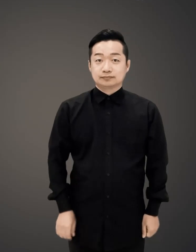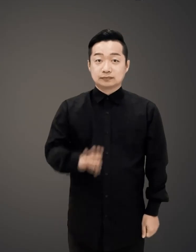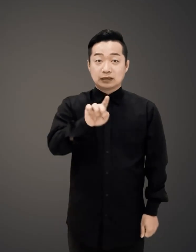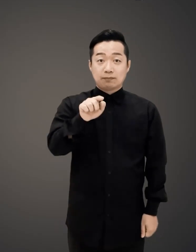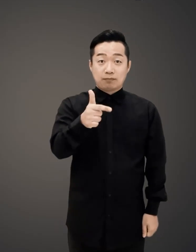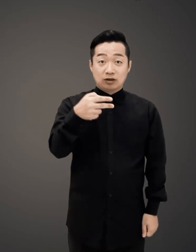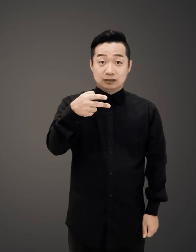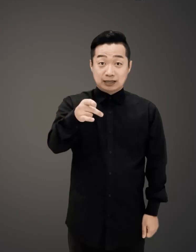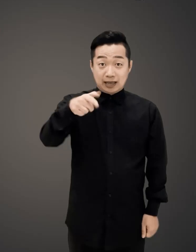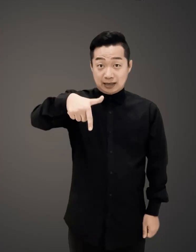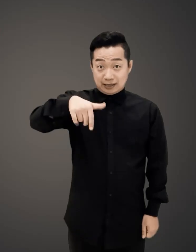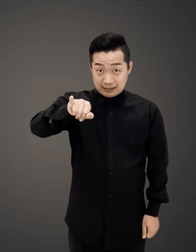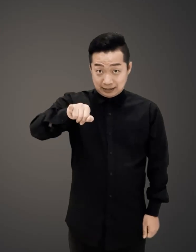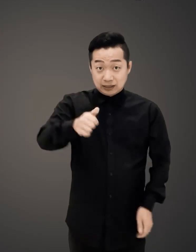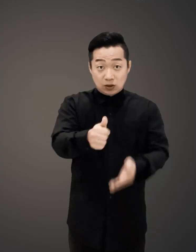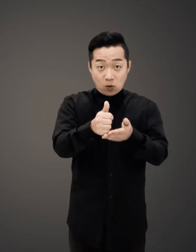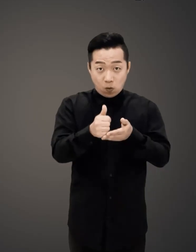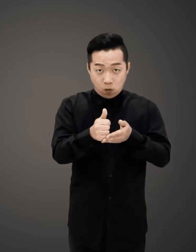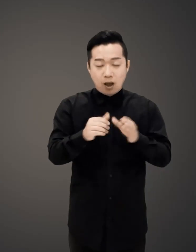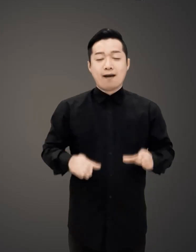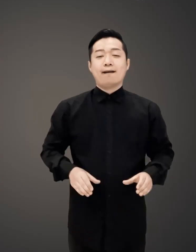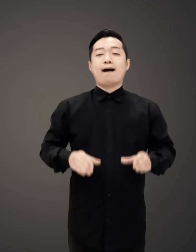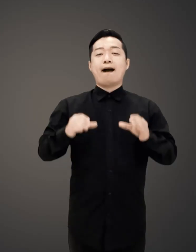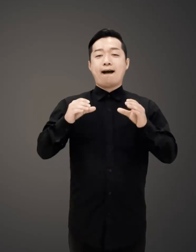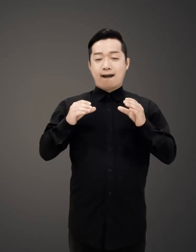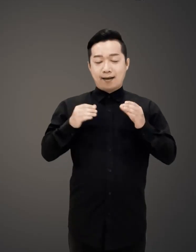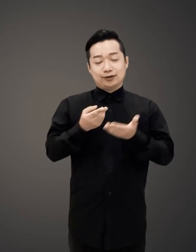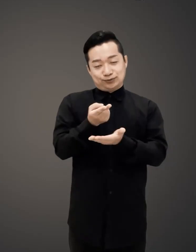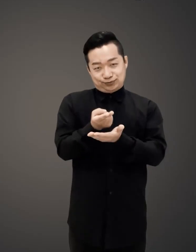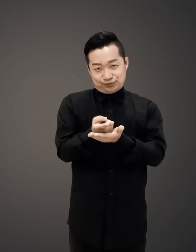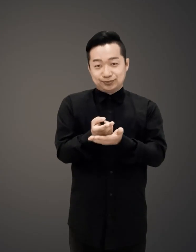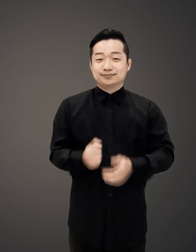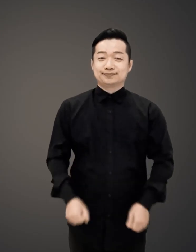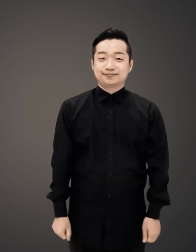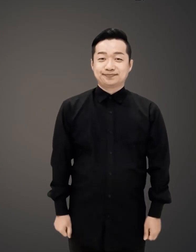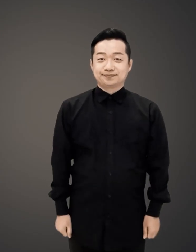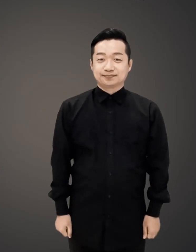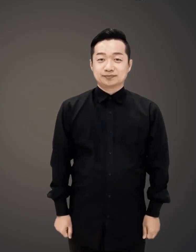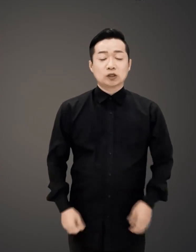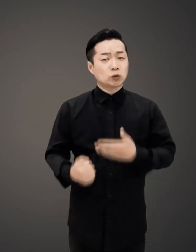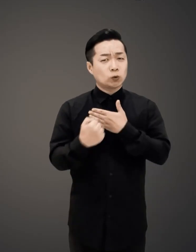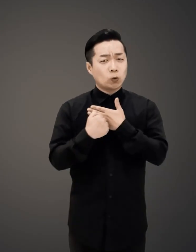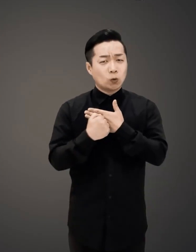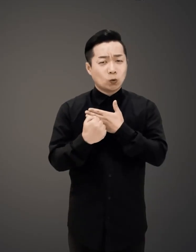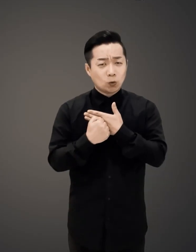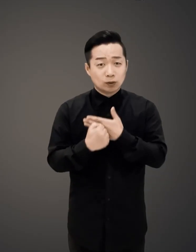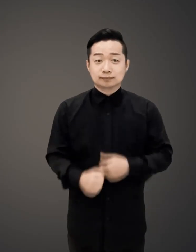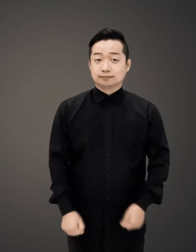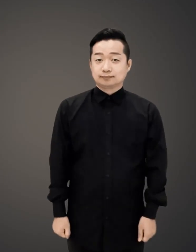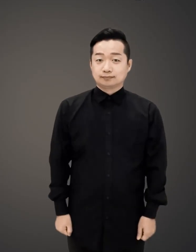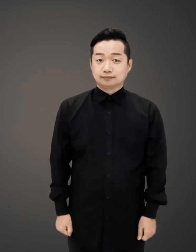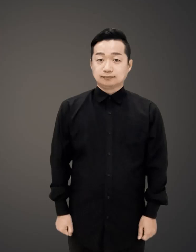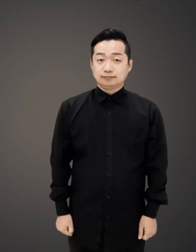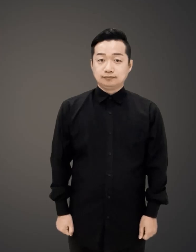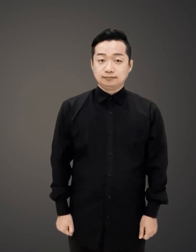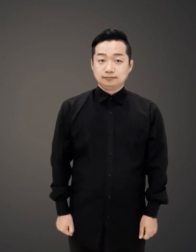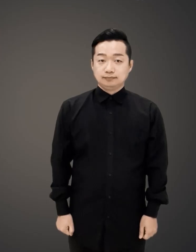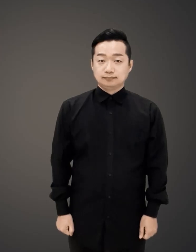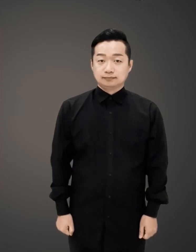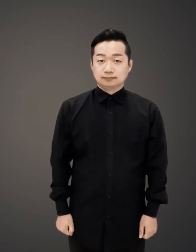번데기 손님들은 포근한 단풍잎을 덮고 누웠어요. 똑똑.